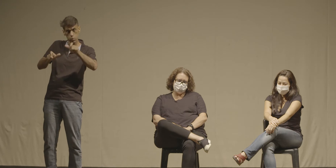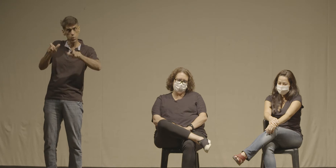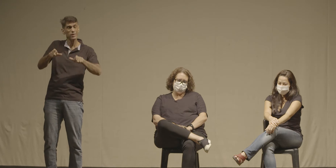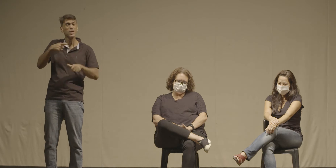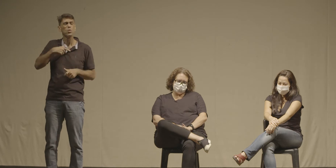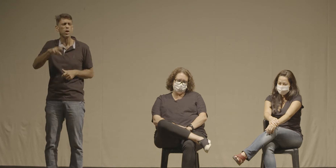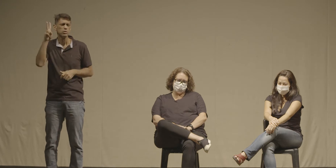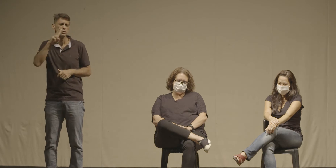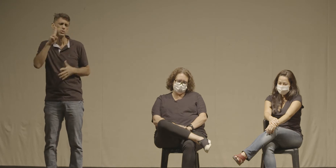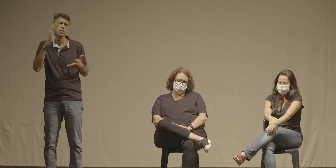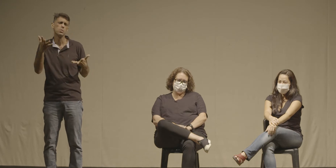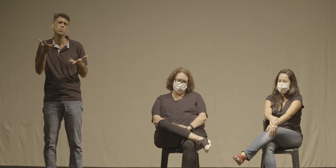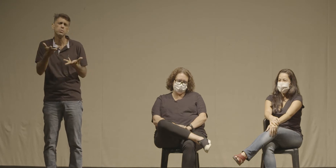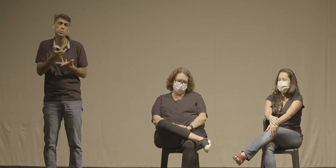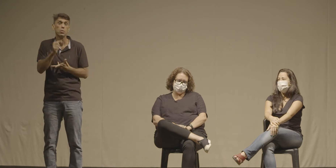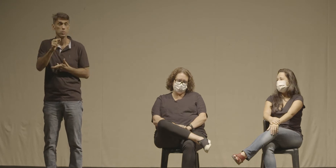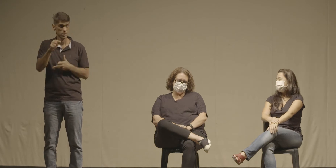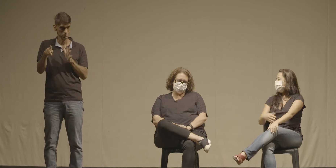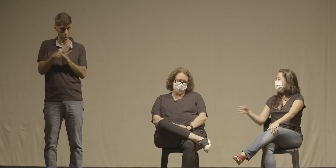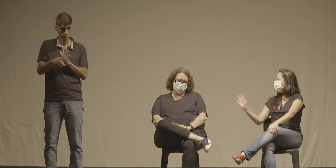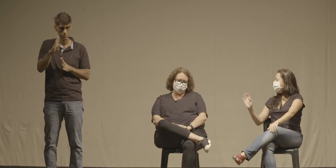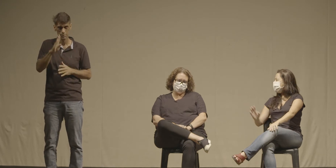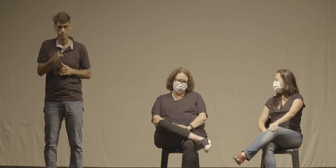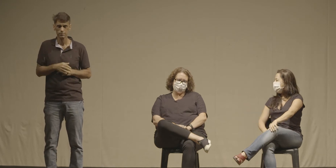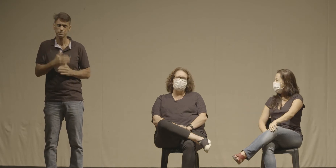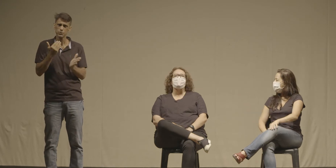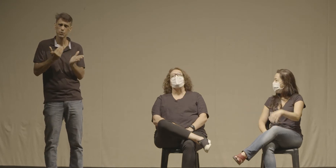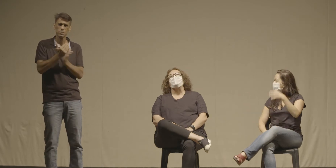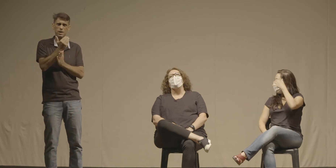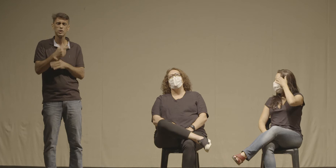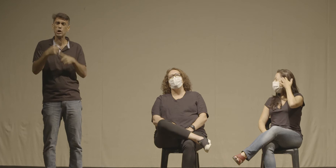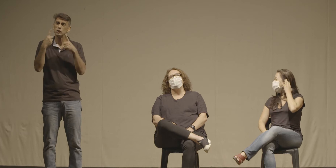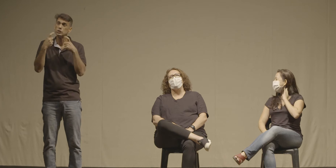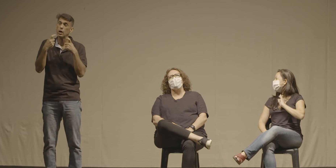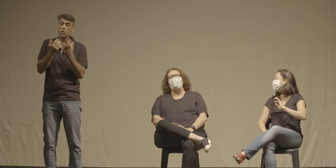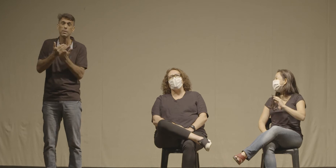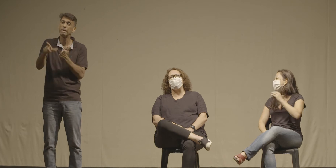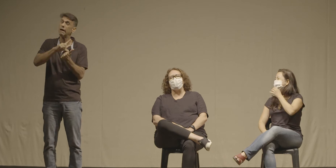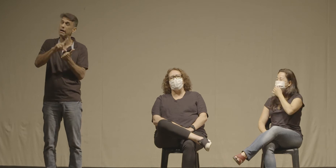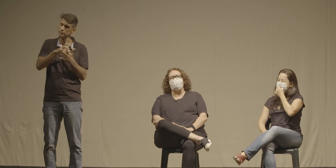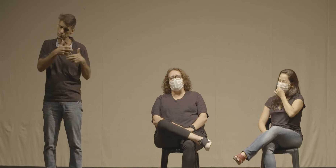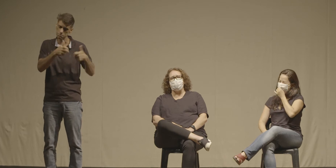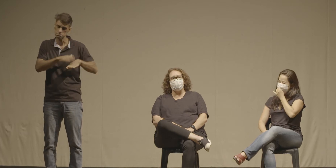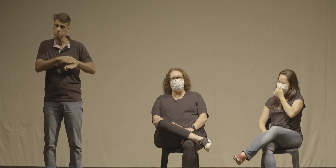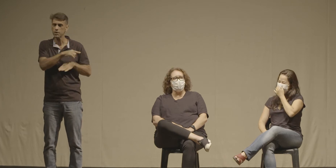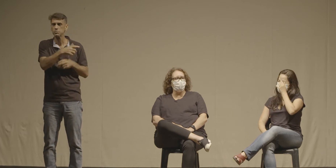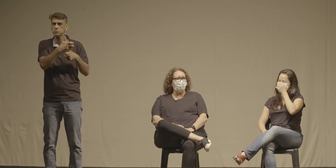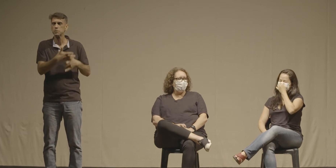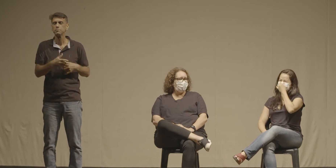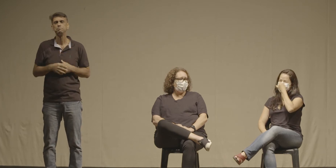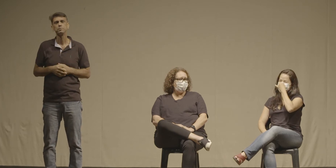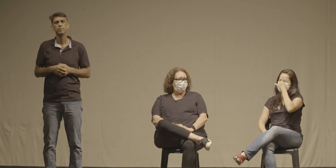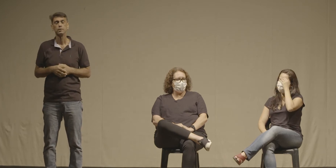incrível para o nosso país? Pode começar você antes que eu comece a chorar. Olha, assim, a gente